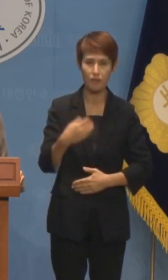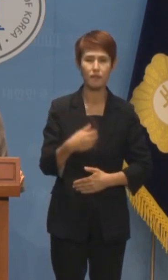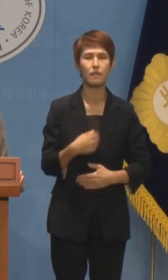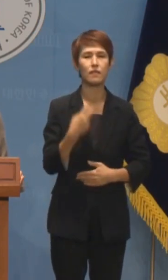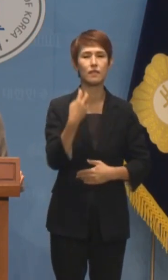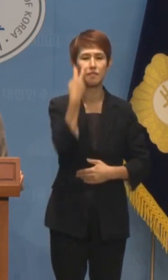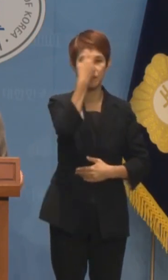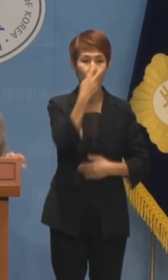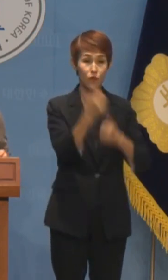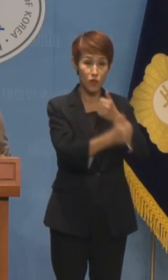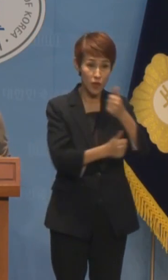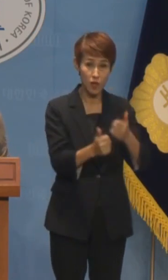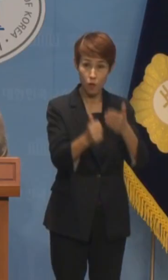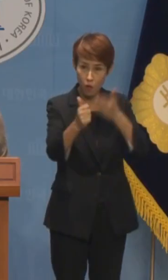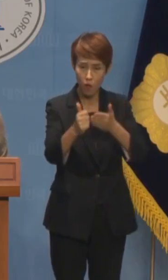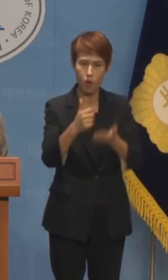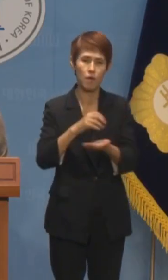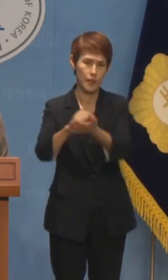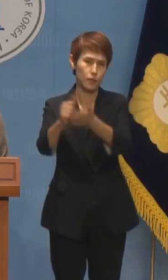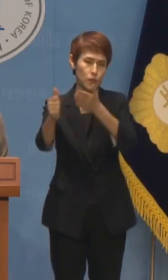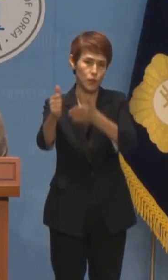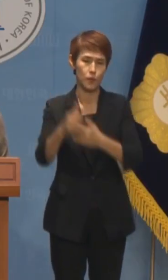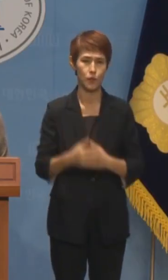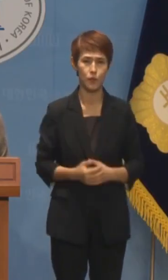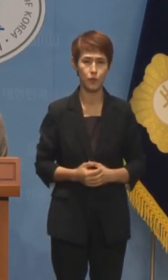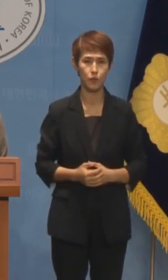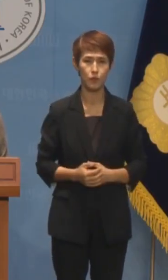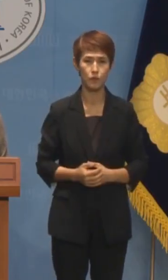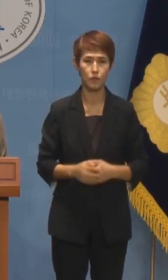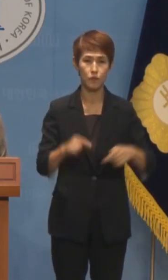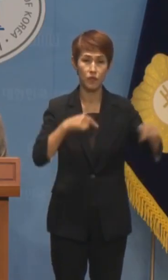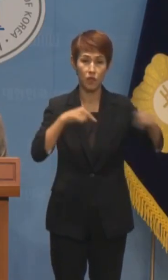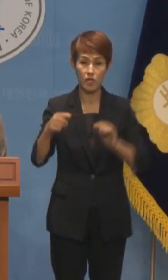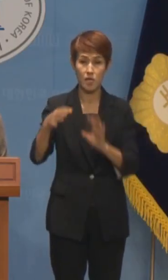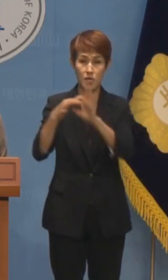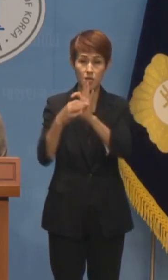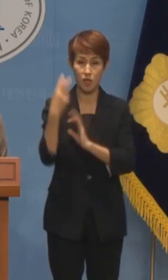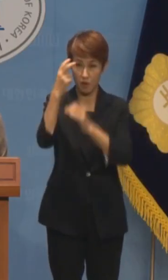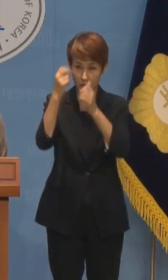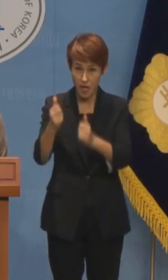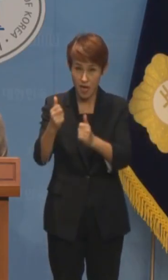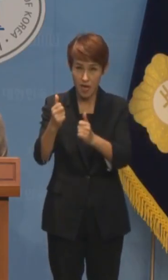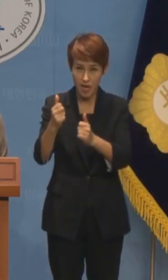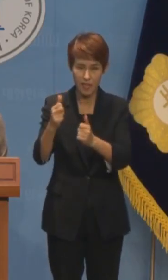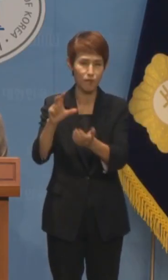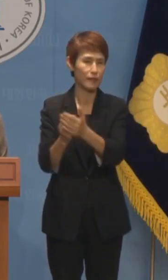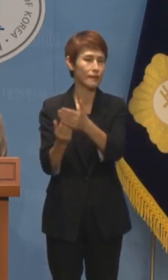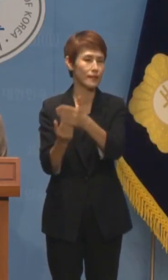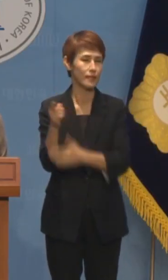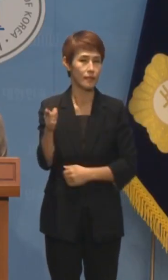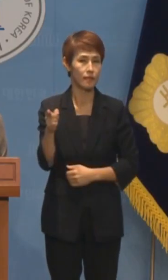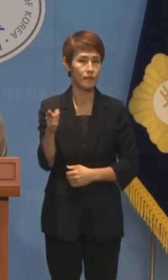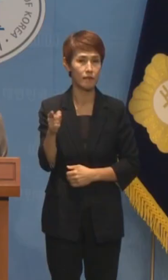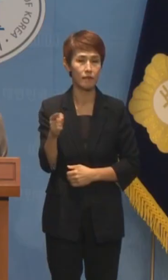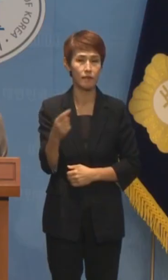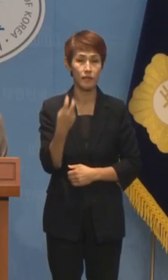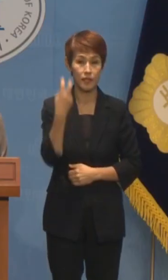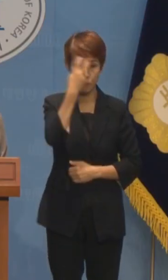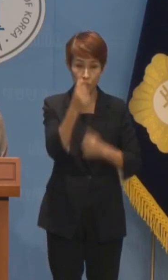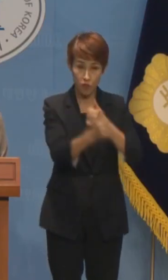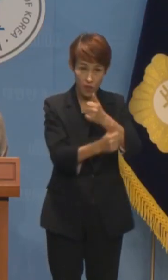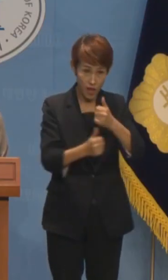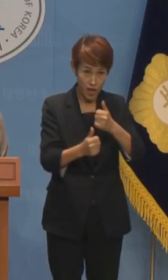받아들이십시오. 무도한 정치검찰에 제동이 걸렸습니다. 대검찰청 수사심의위원회가 김건희